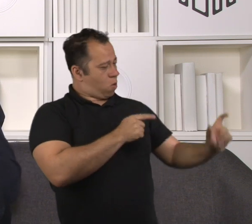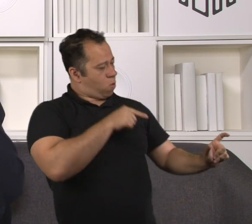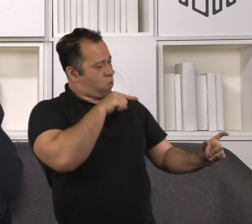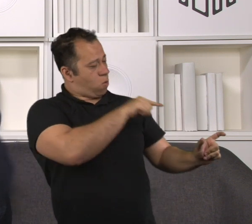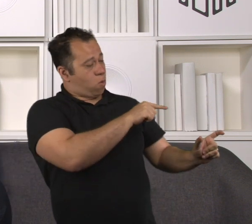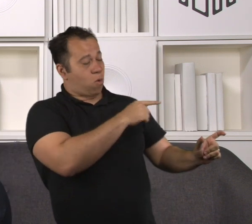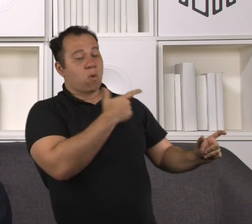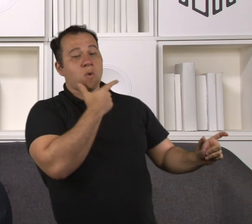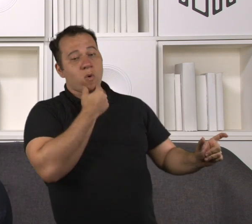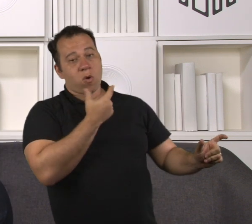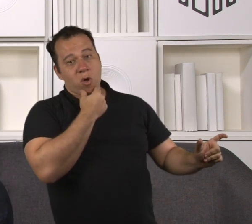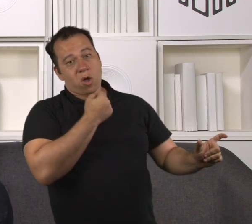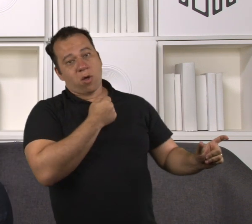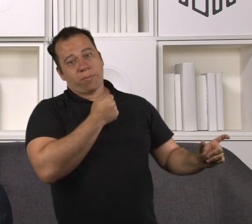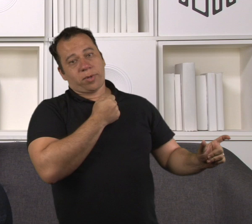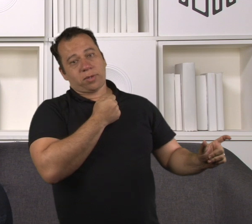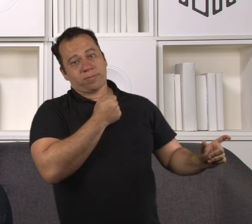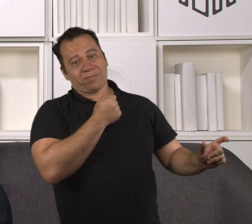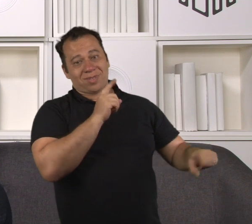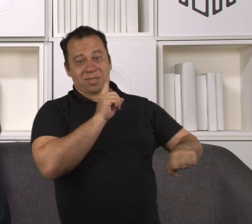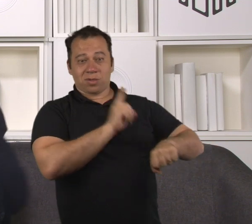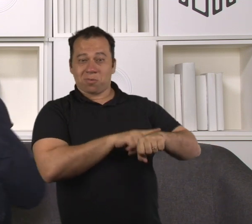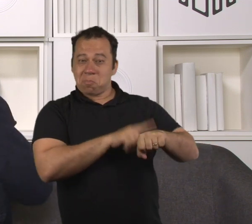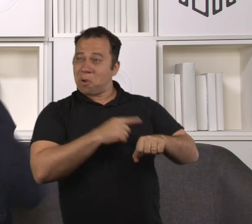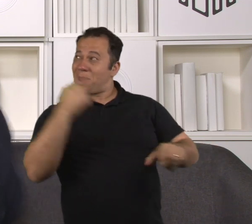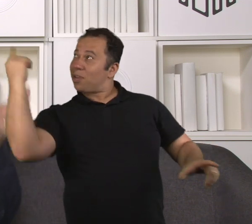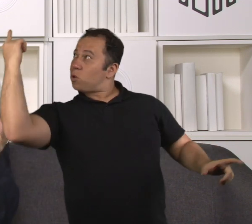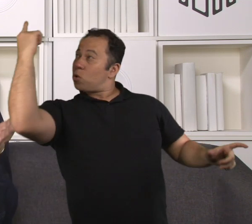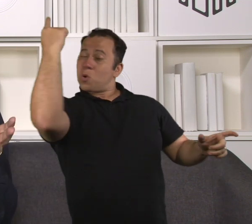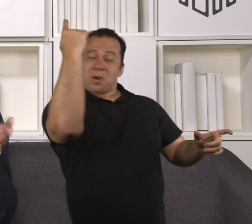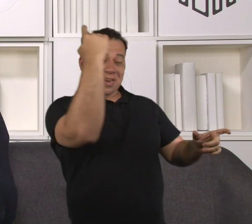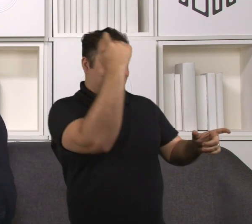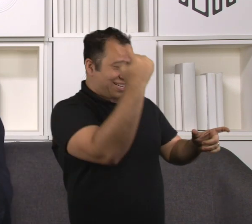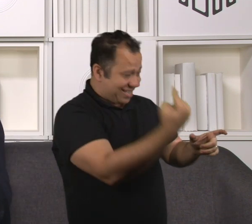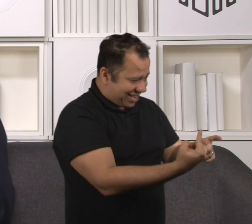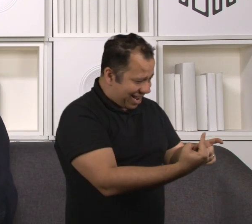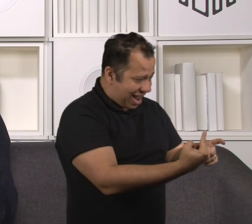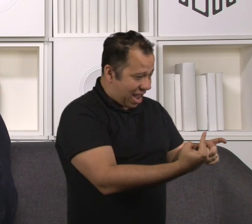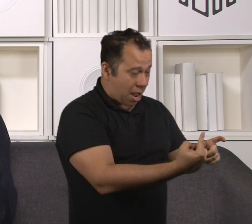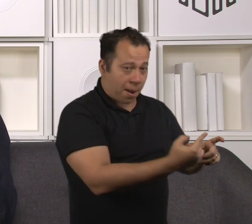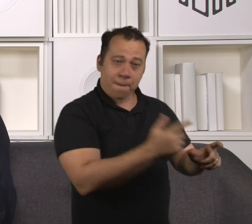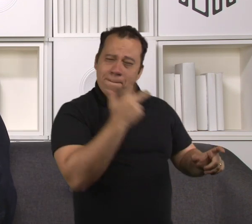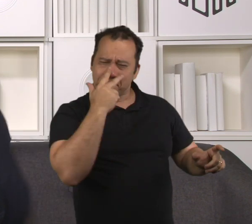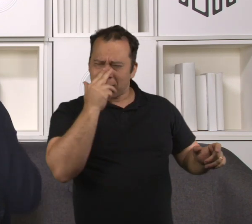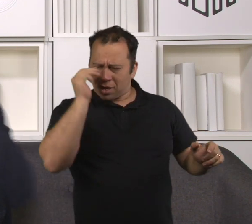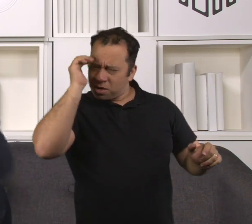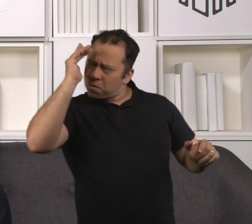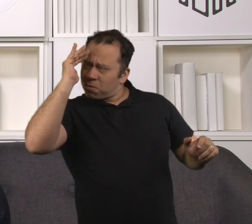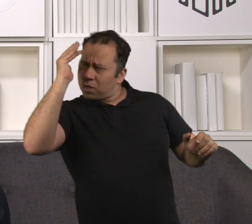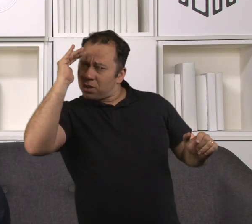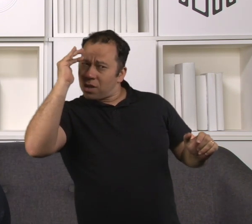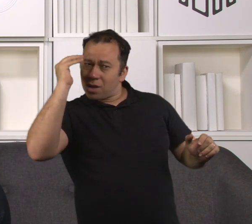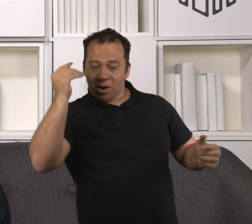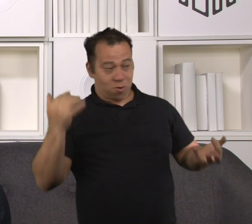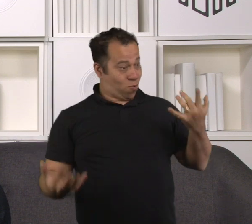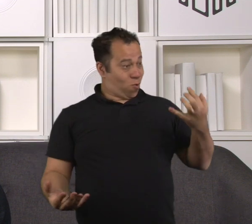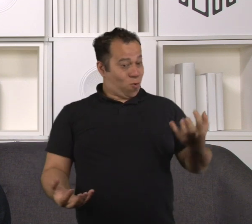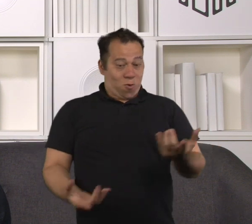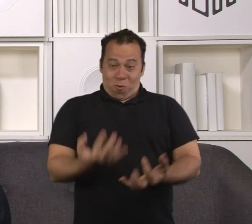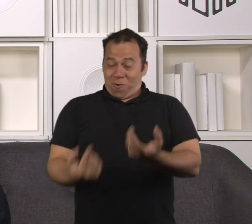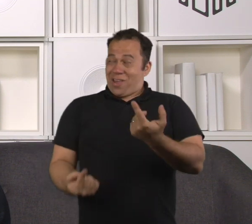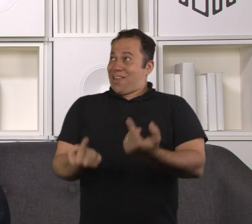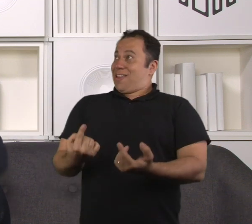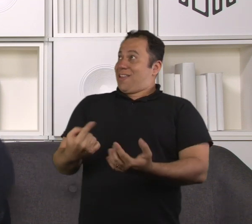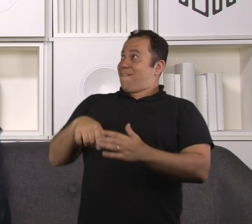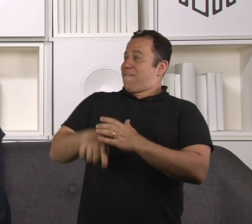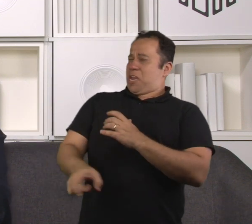na encarnação, o inferno diz assim, opa, você vai ao mundo dos homens,